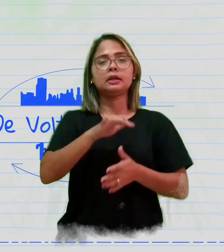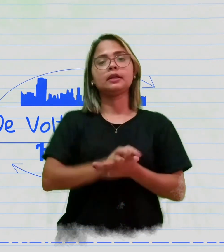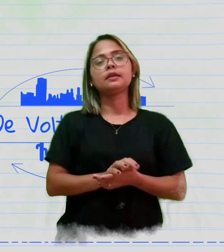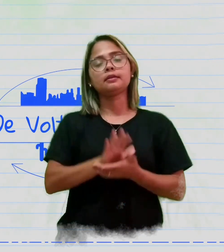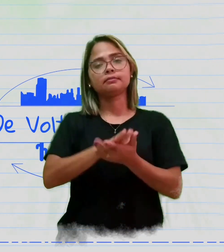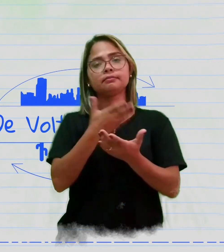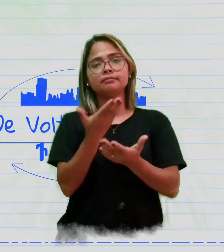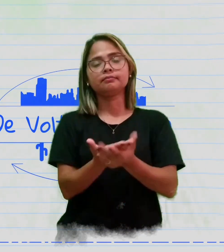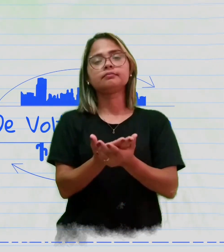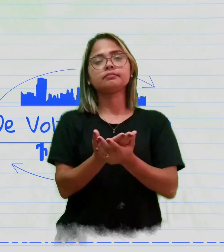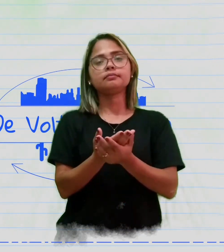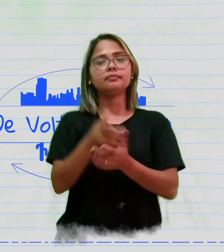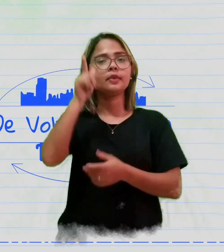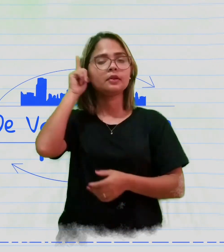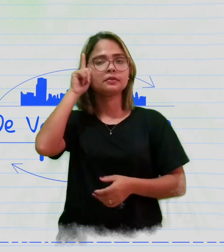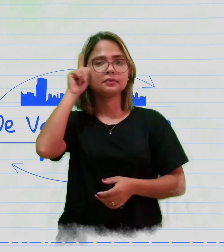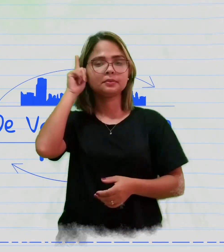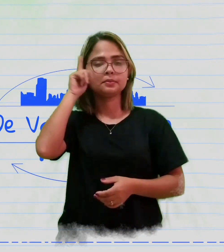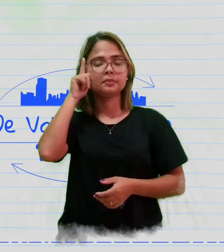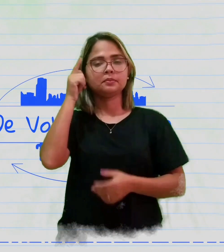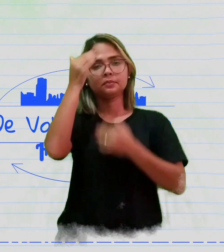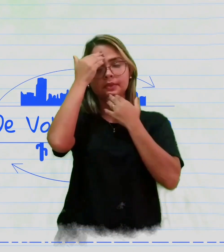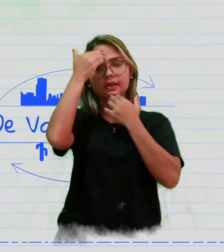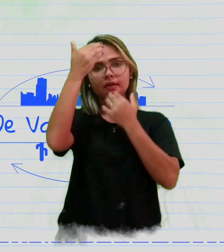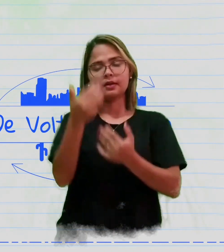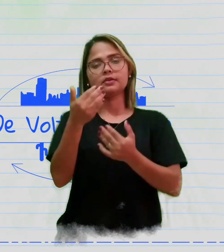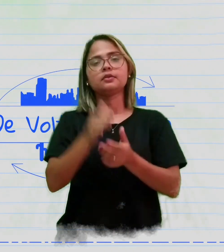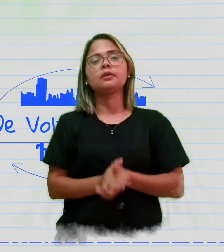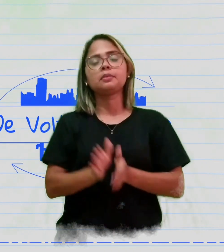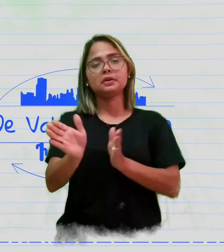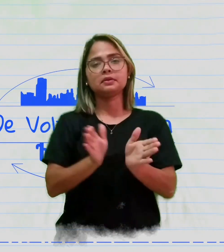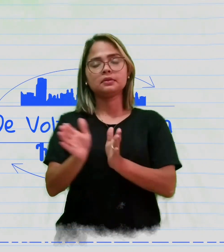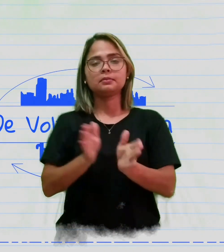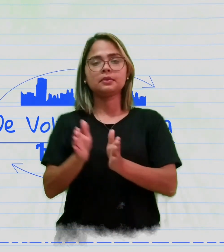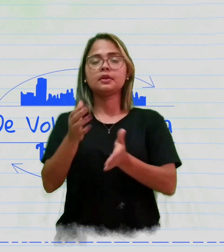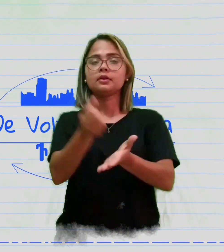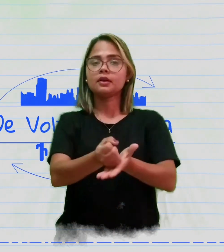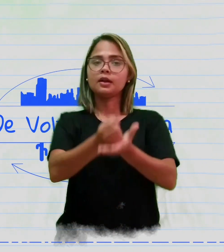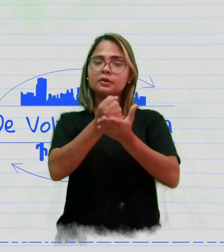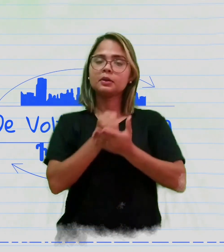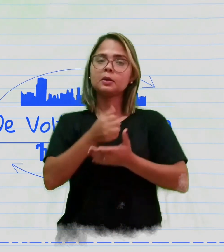a Jandê com o arroba imjandê e a maravilhosa Vicky com o arroba